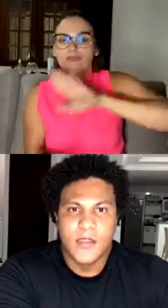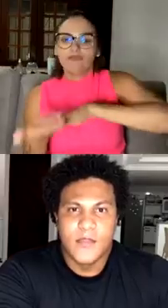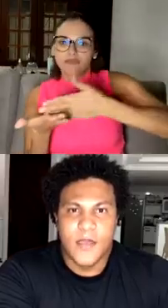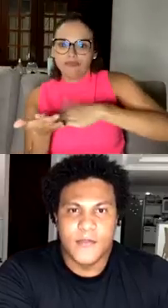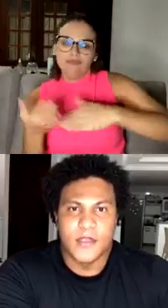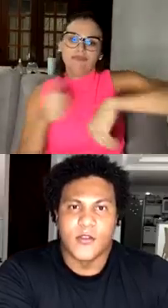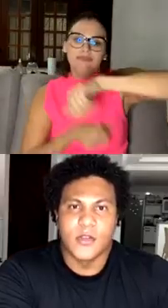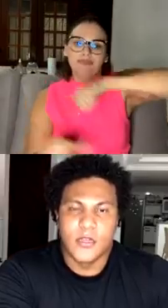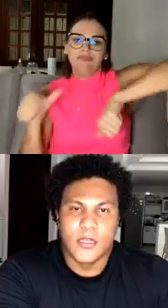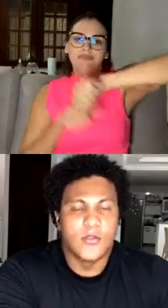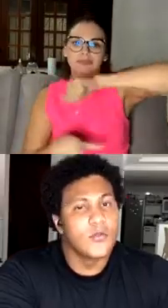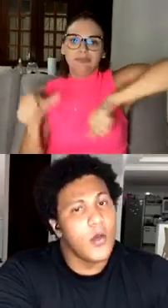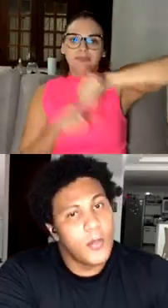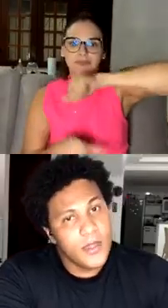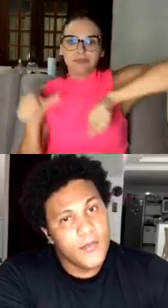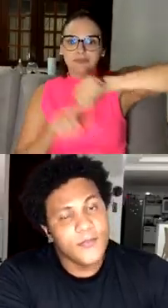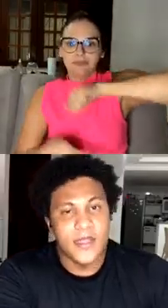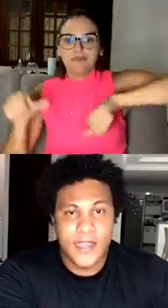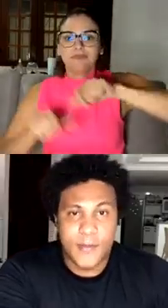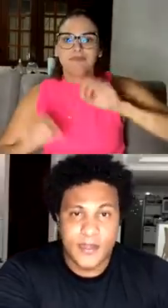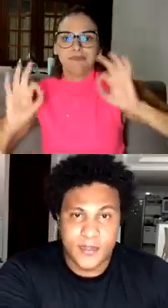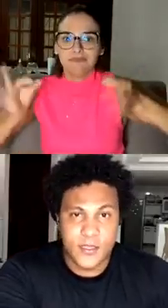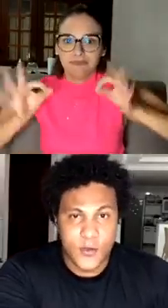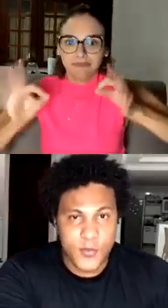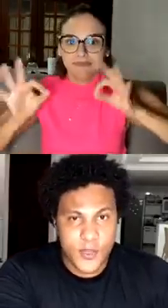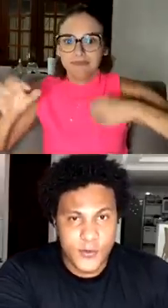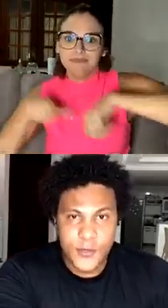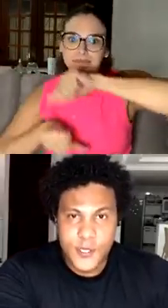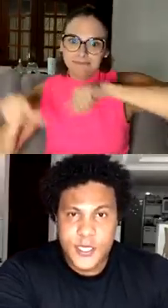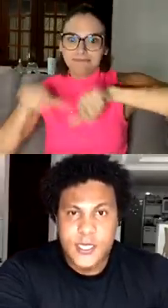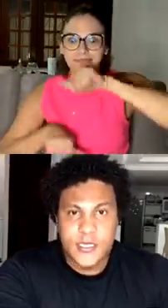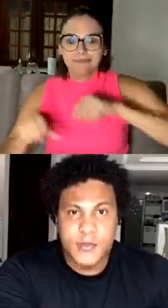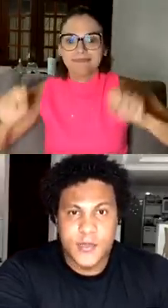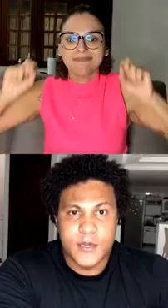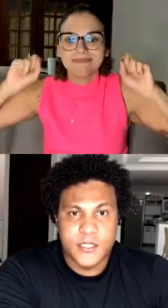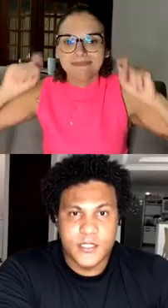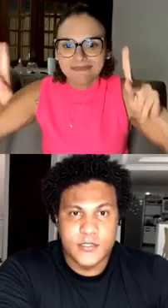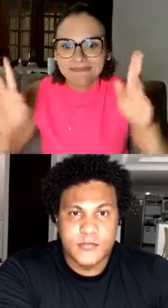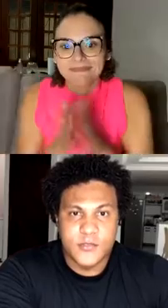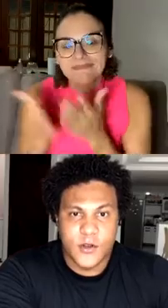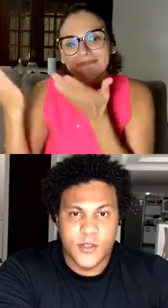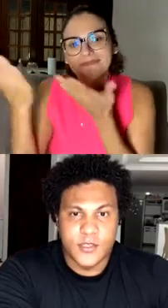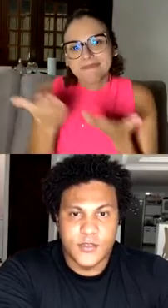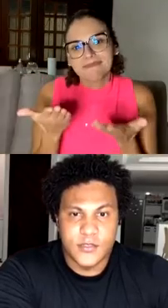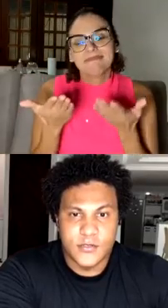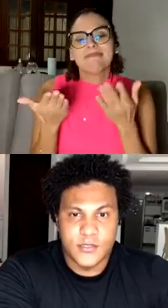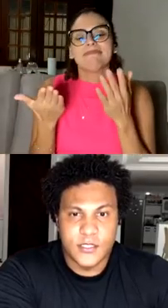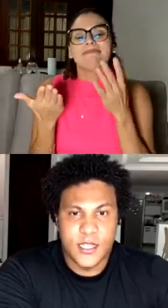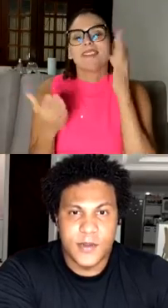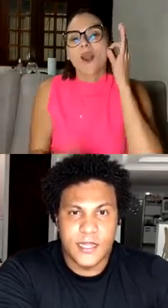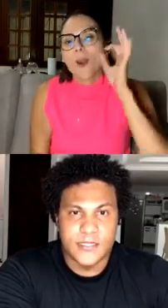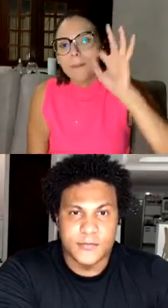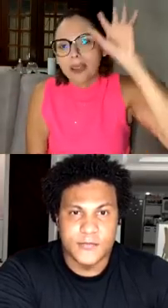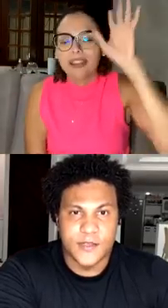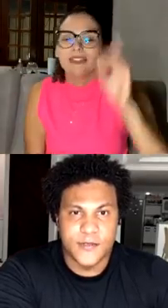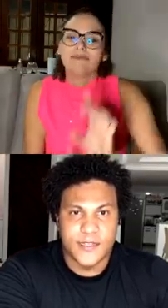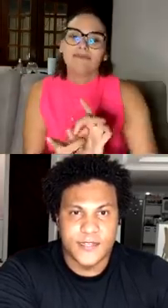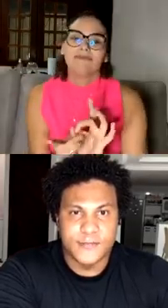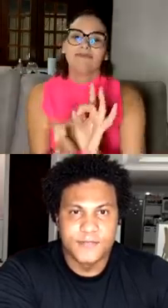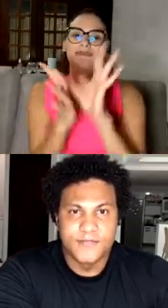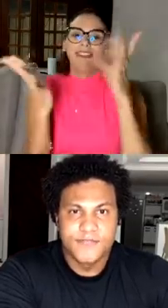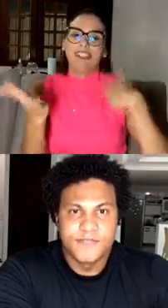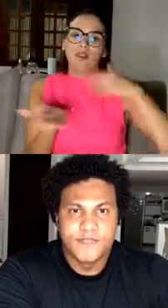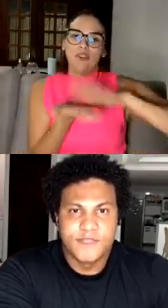vai ficar trocando e o Roberto vai ficar interpretando aqui comigo também, para a gente trocar de interpretação na fala